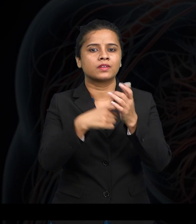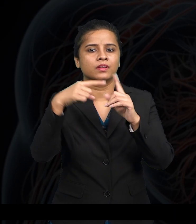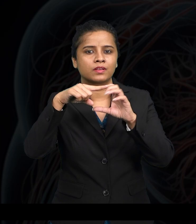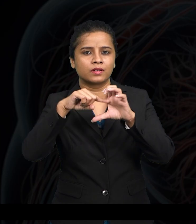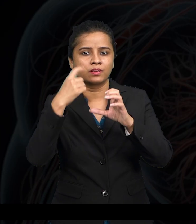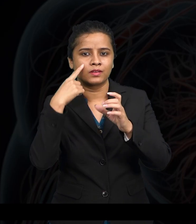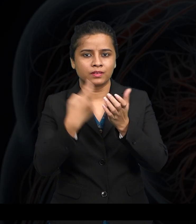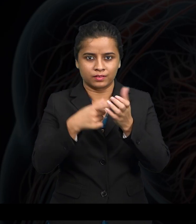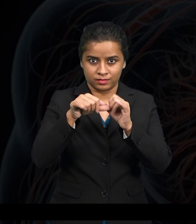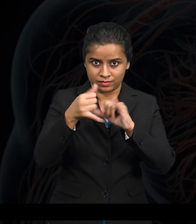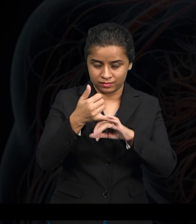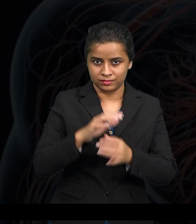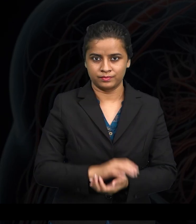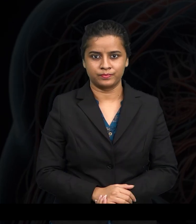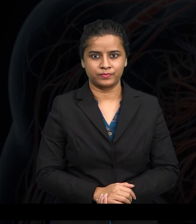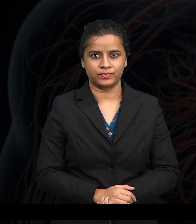धमनियां,